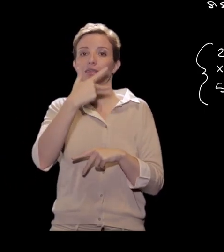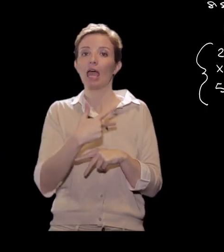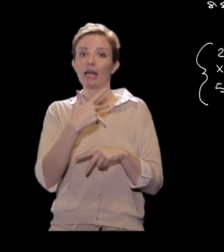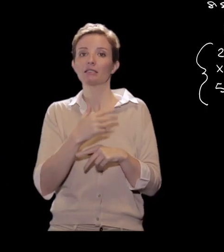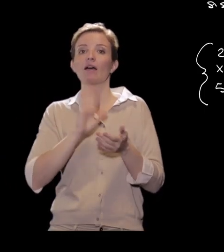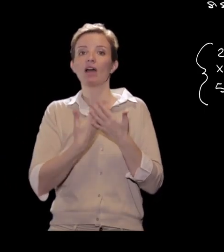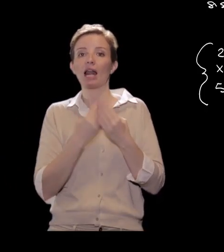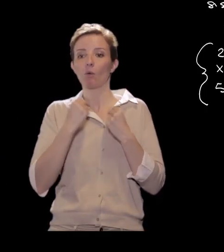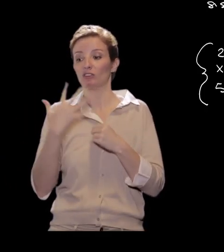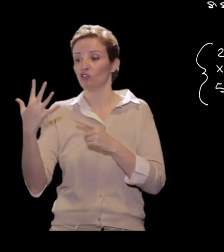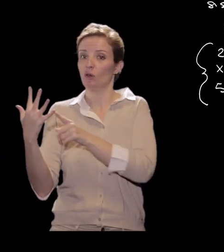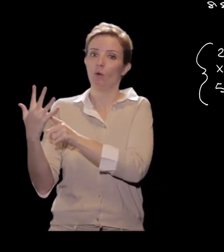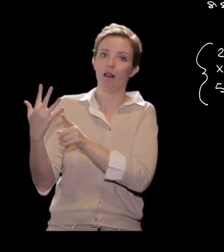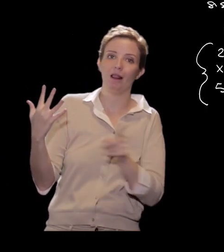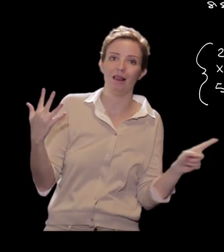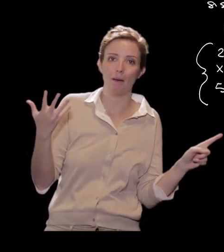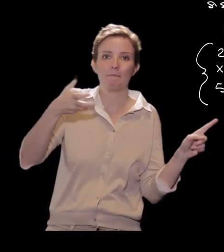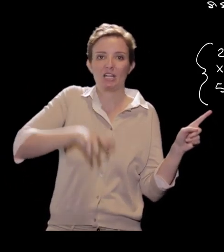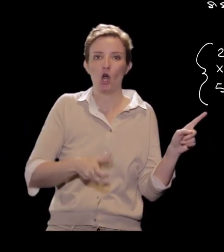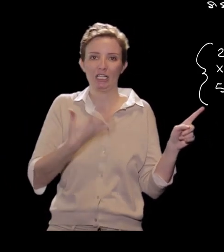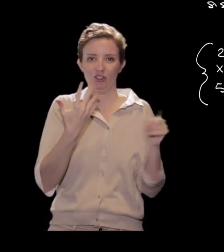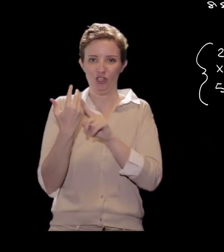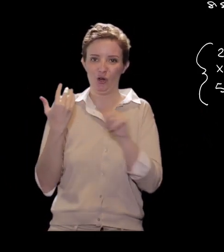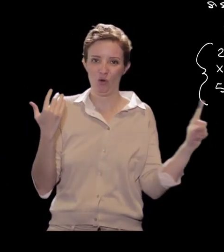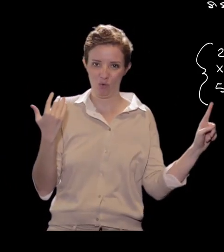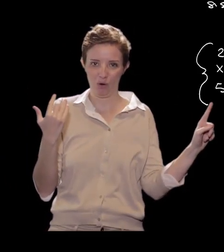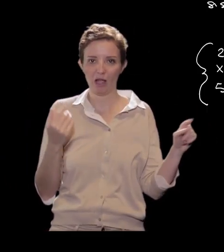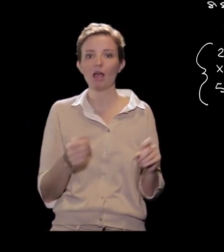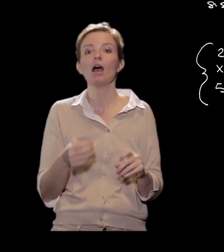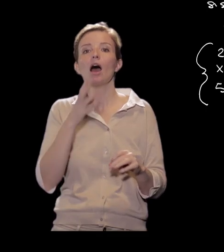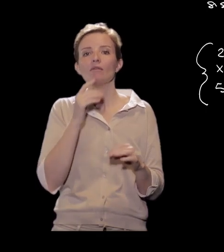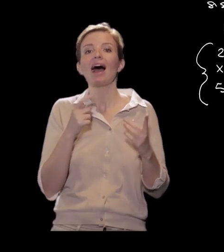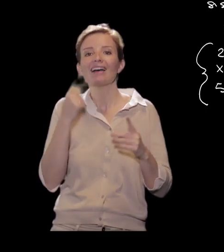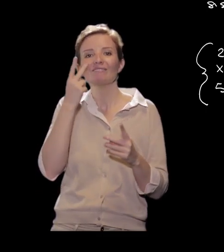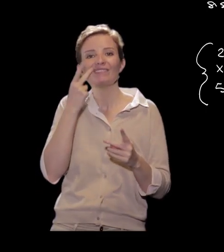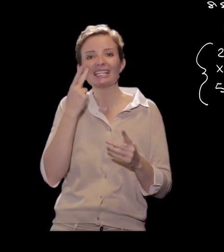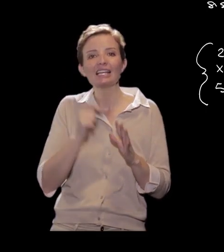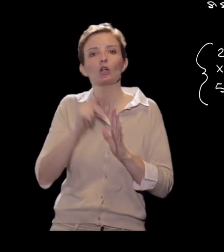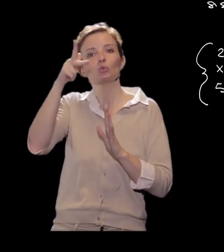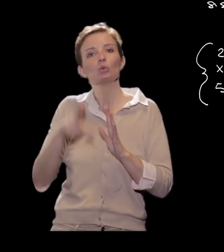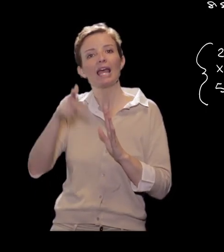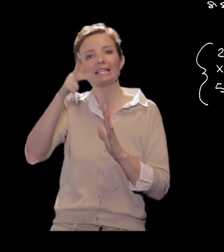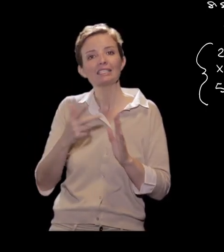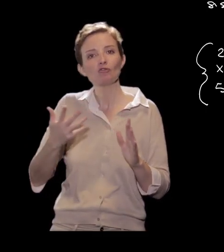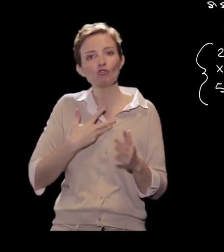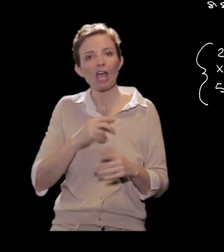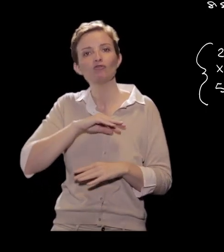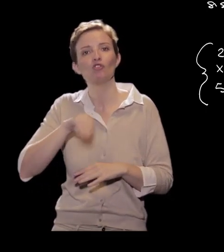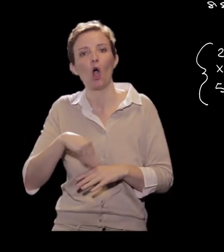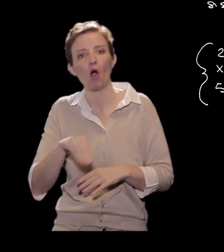minore di cinque quindi da 5 indietro dov'è che sono tutte e tre contemporaneamente verificare bella dove troviamo